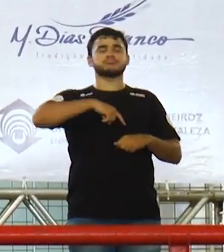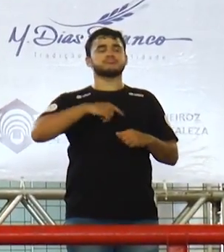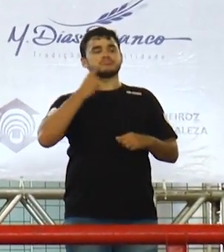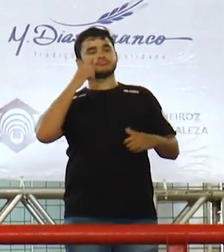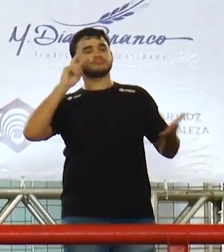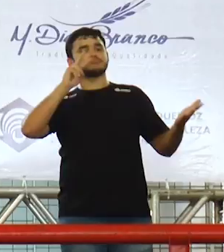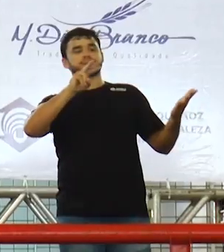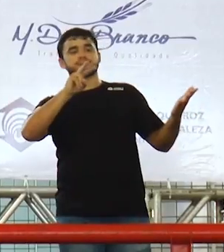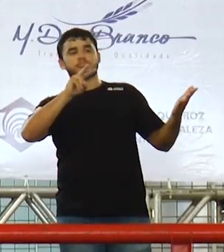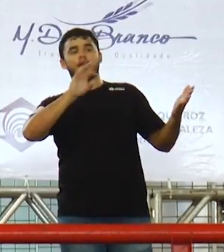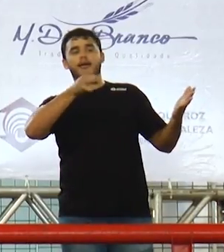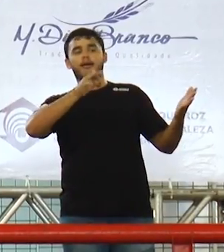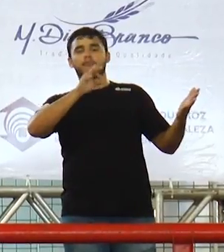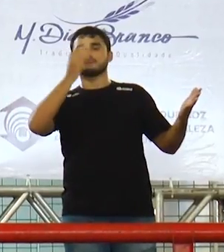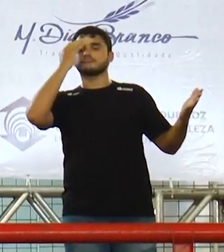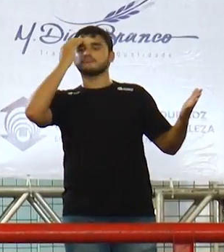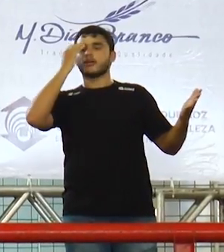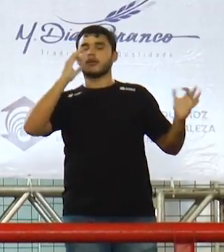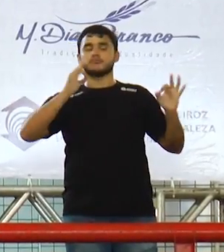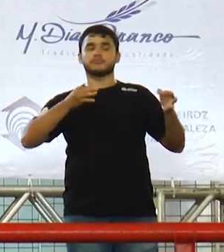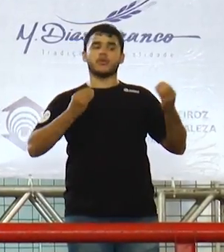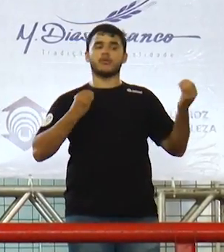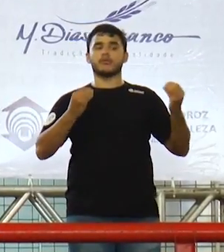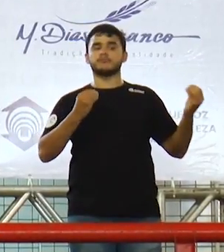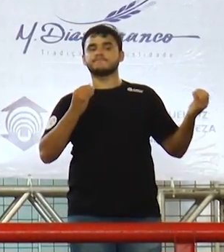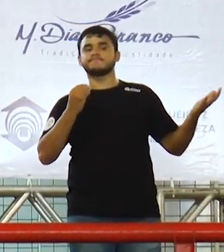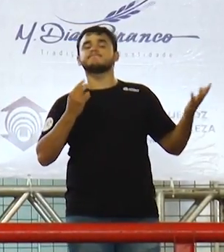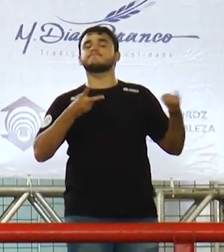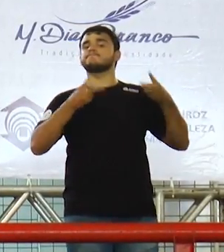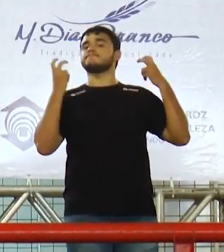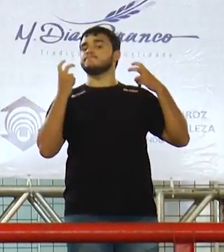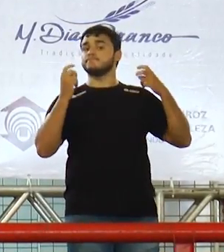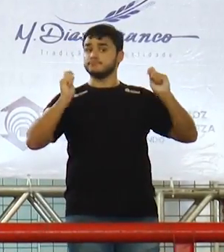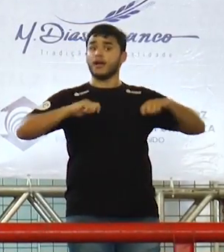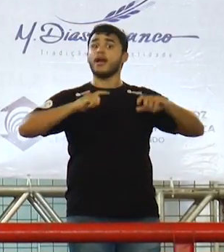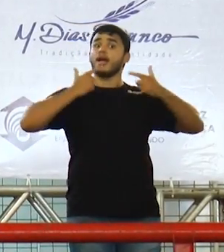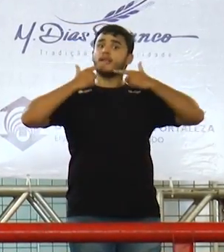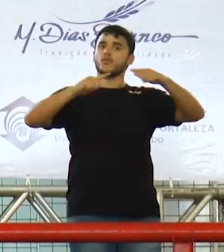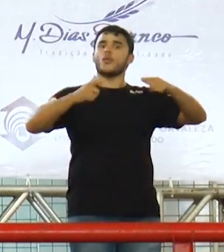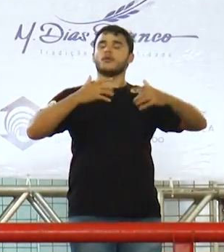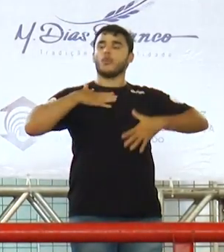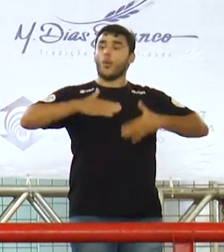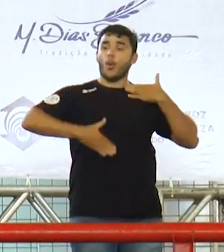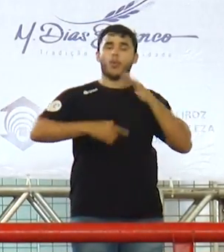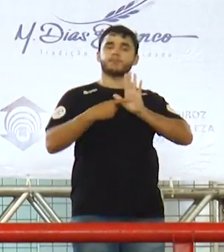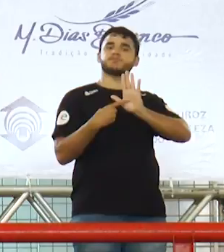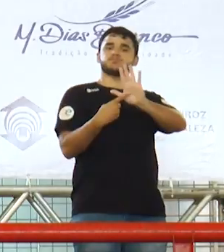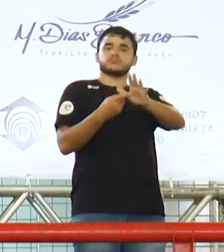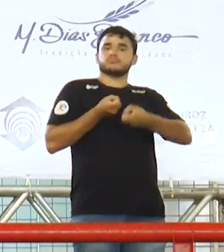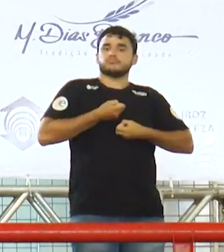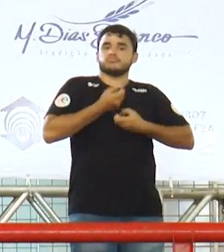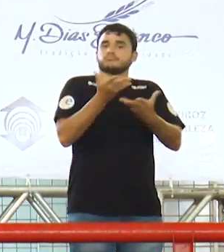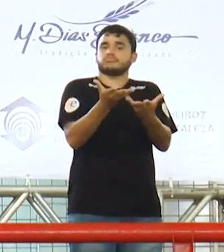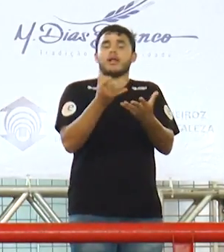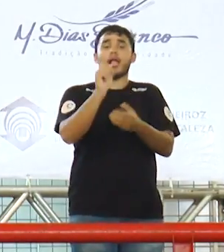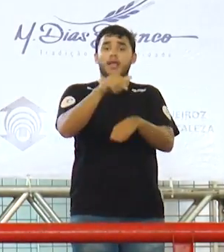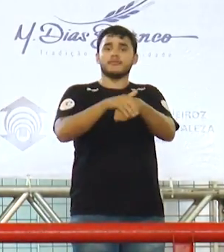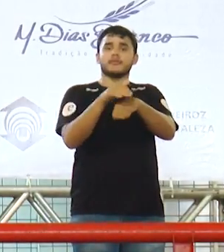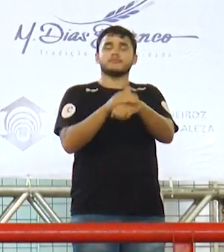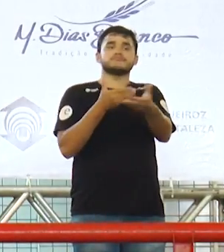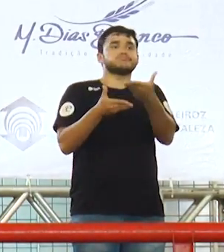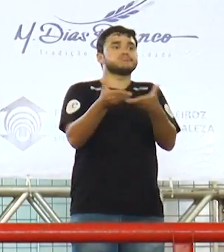comunica alguma coisa a mim. Isso é uma linguagem. O seu corpo é um instrumento de linguagem. O